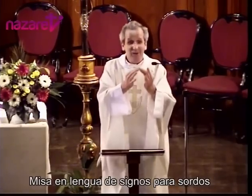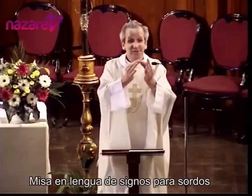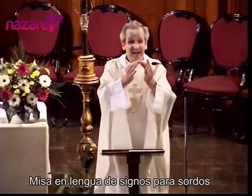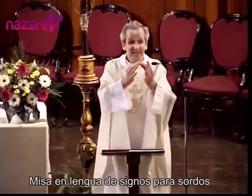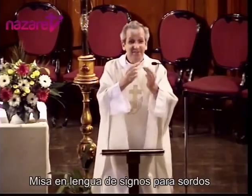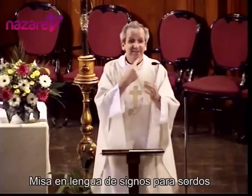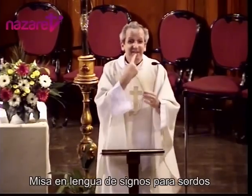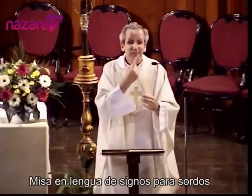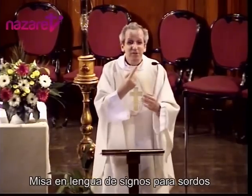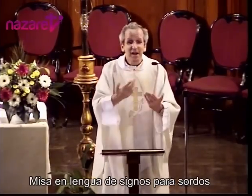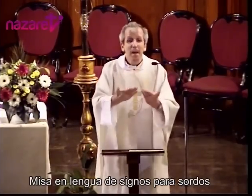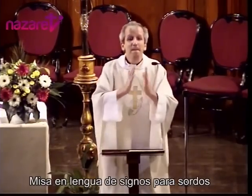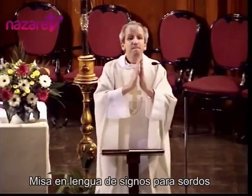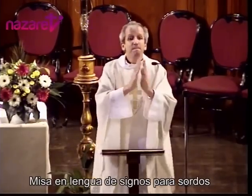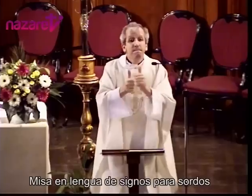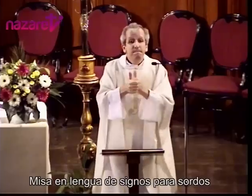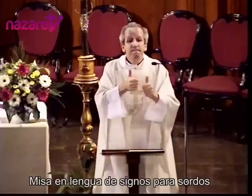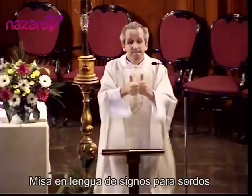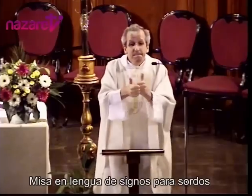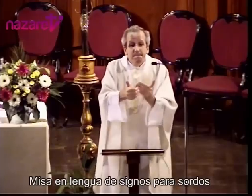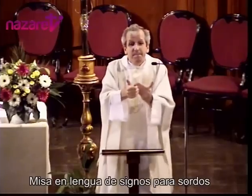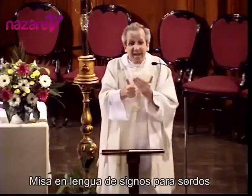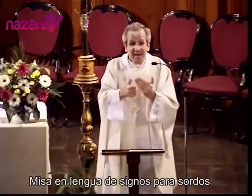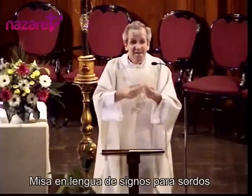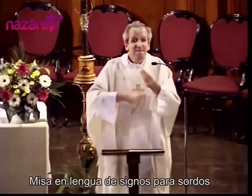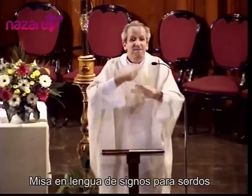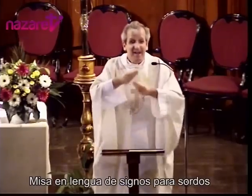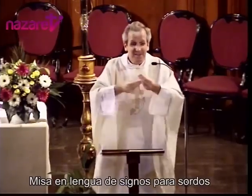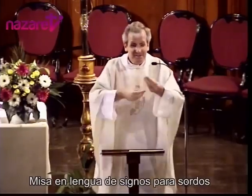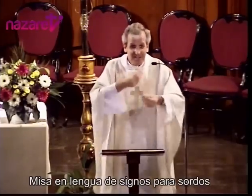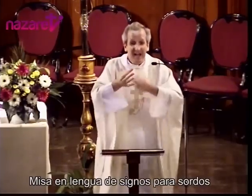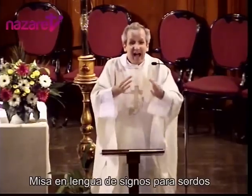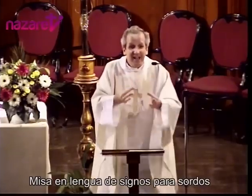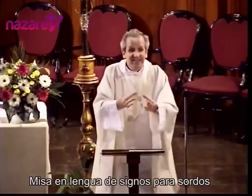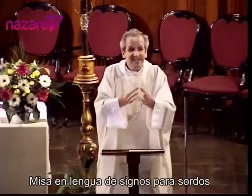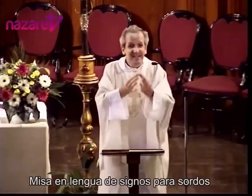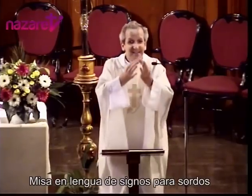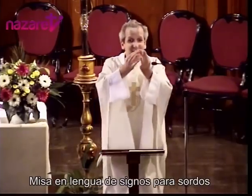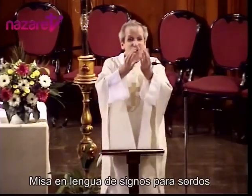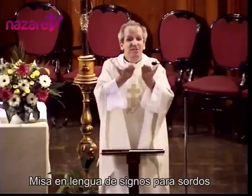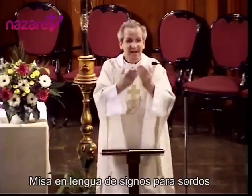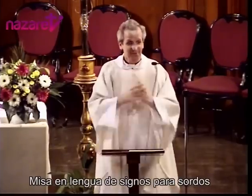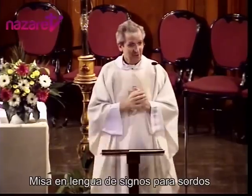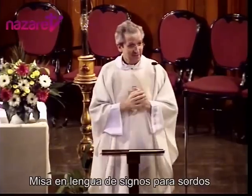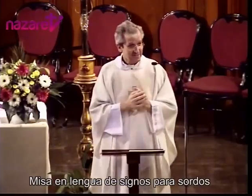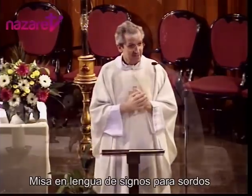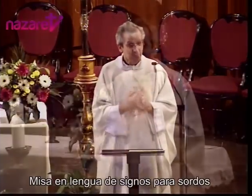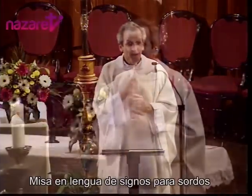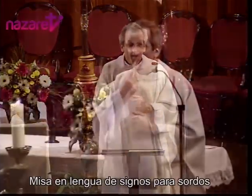consagración, diremos el prefacio, es decir, antes de la consagración de la Eucaristía. Y